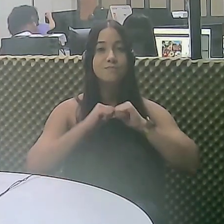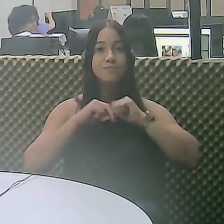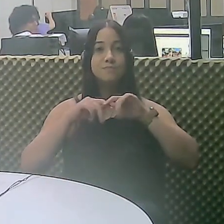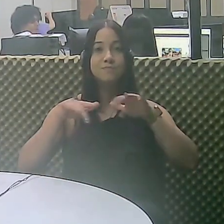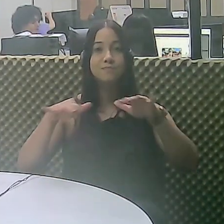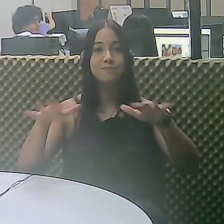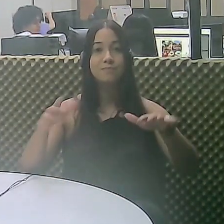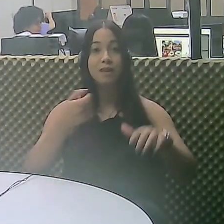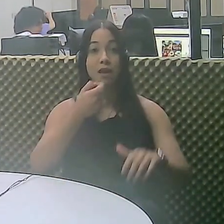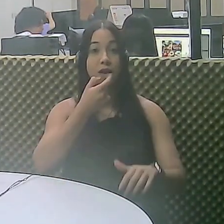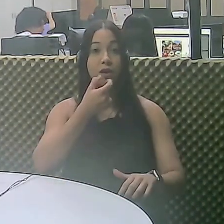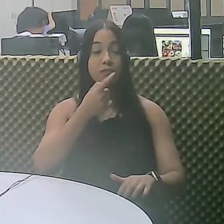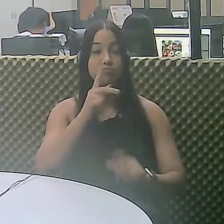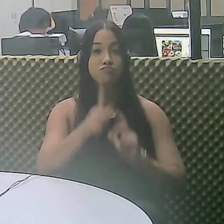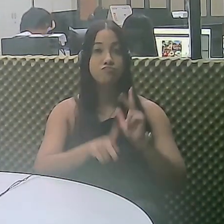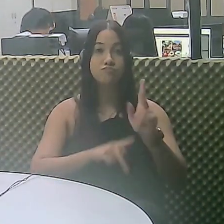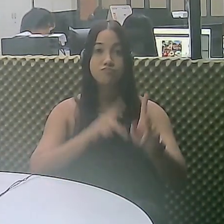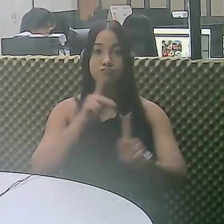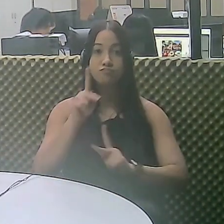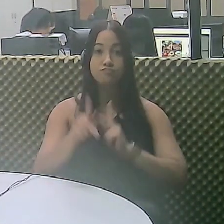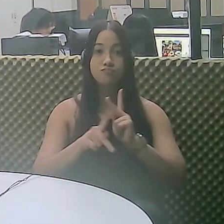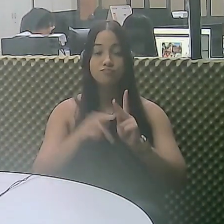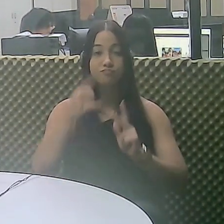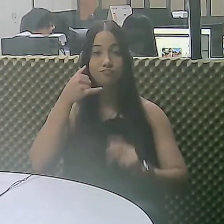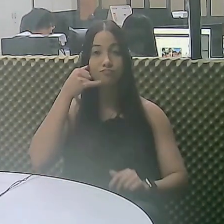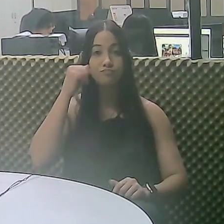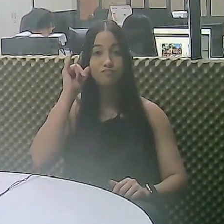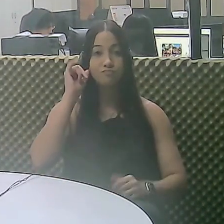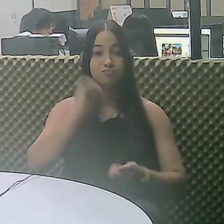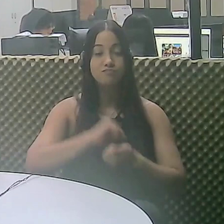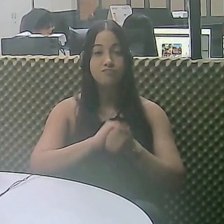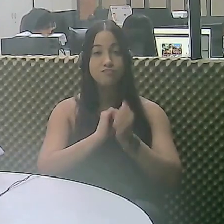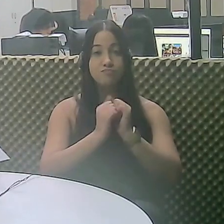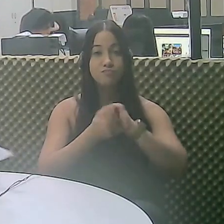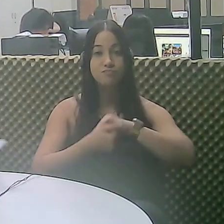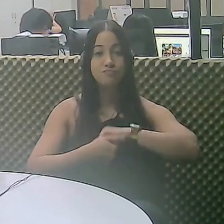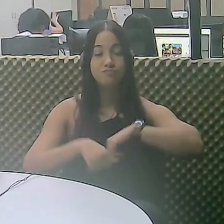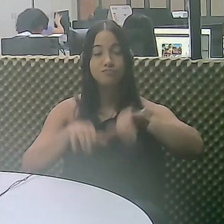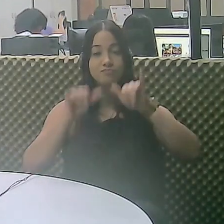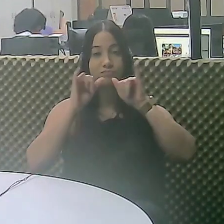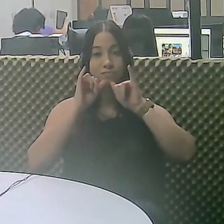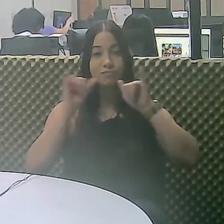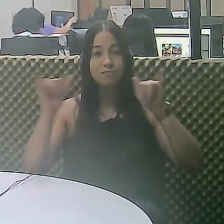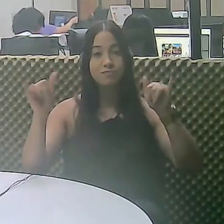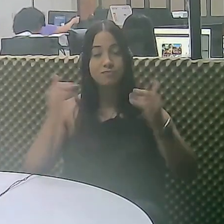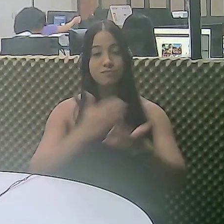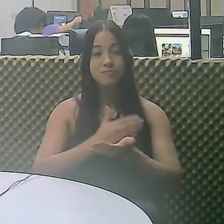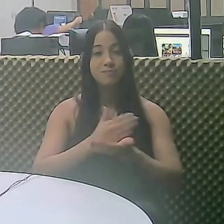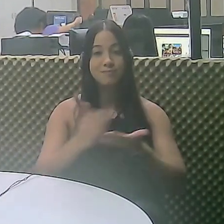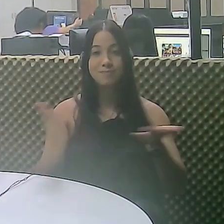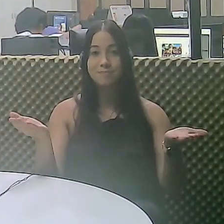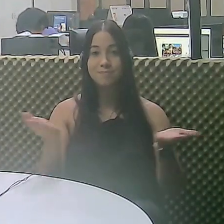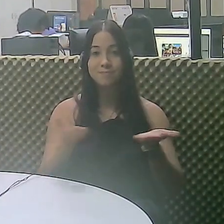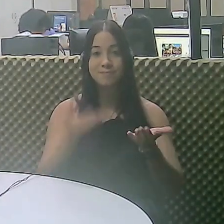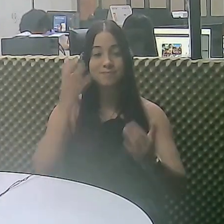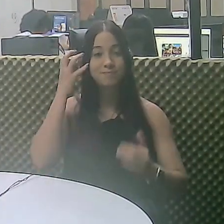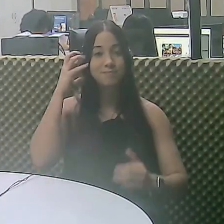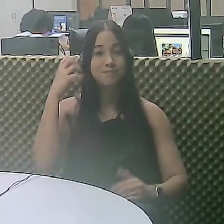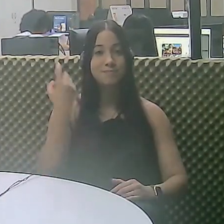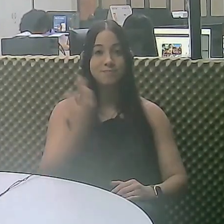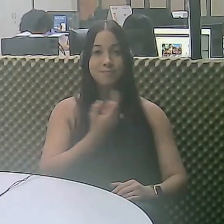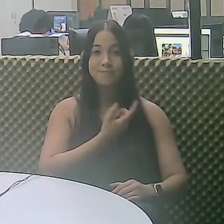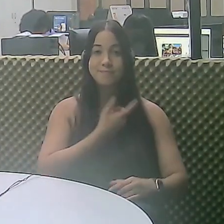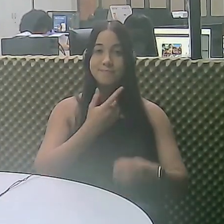de medicamentos à população na zona rural tem adequações essas e outras notícias a partir de agora na